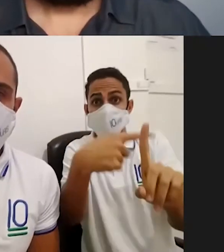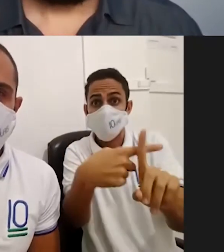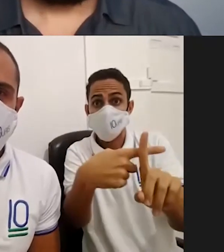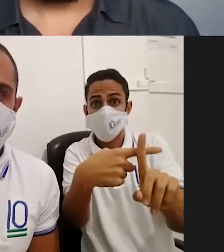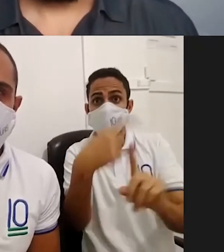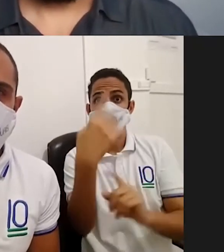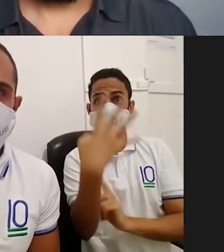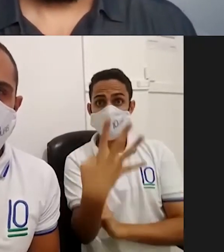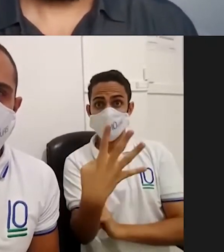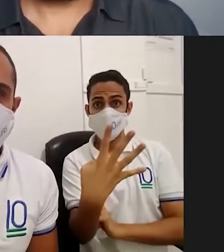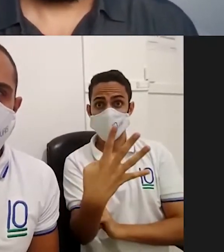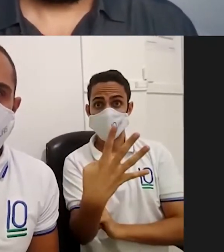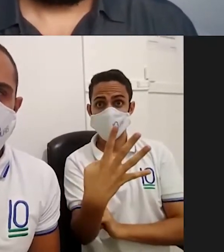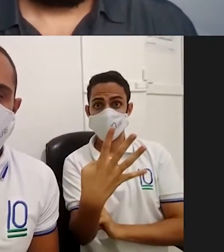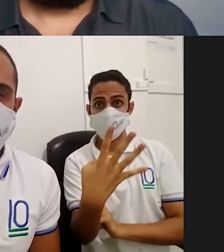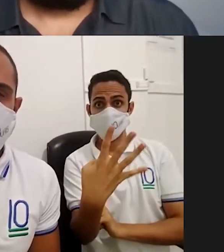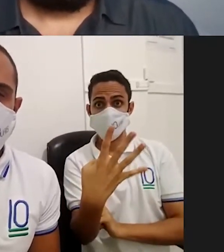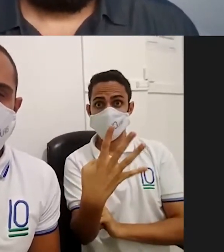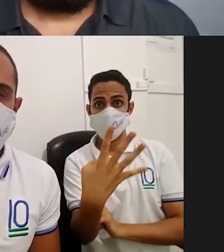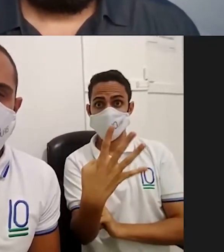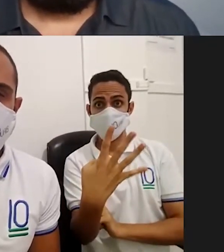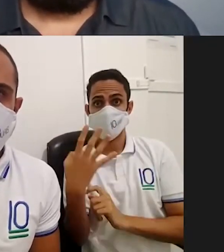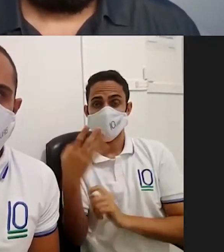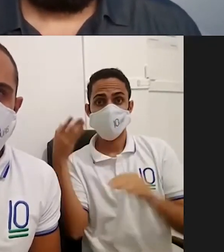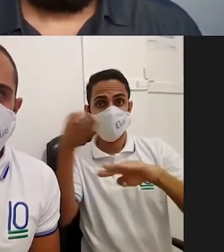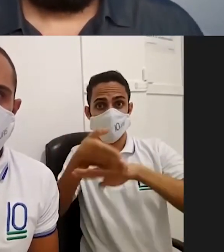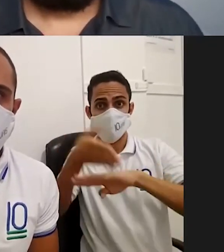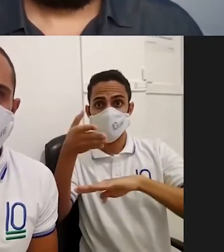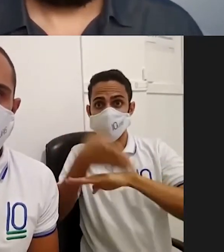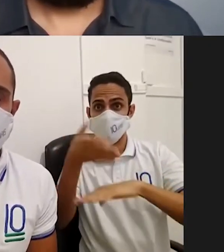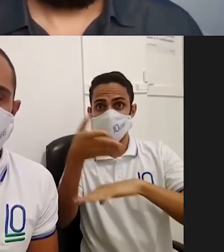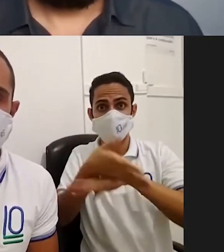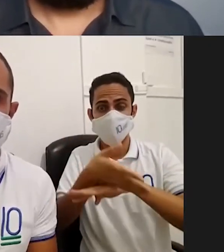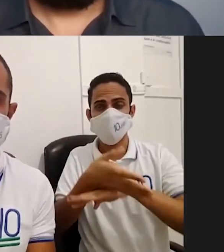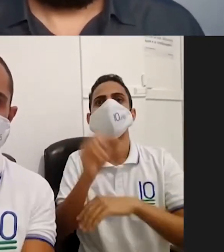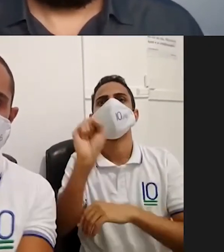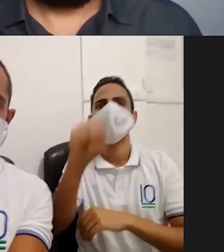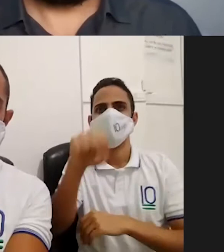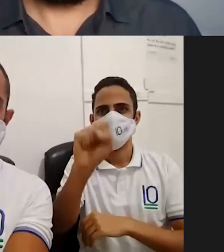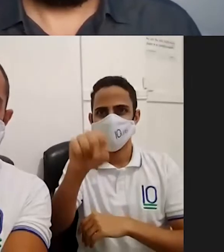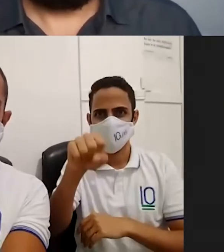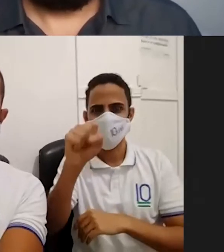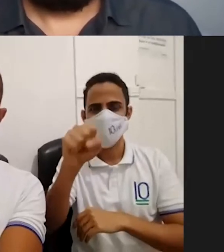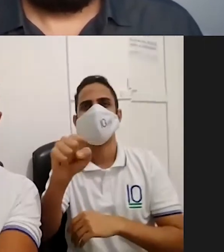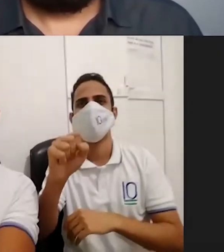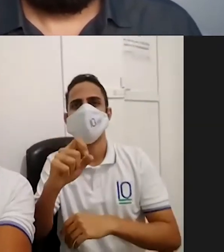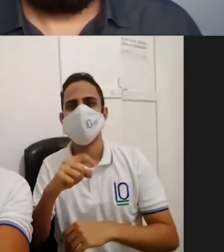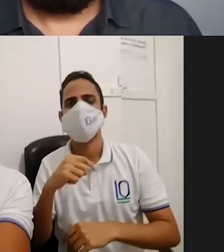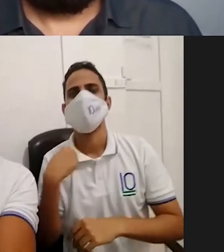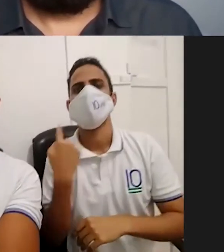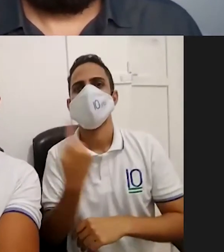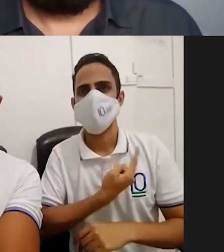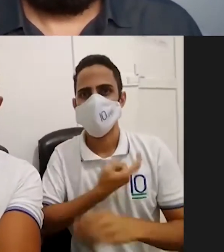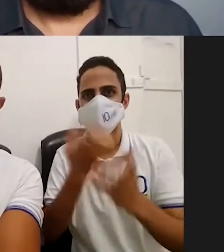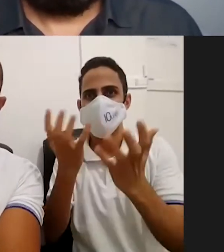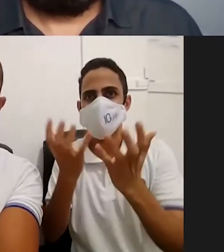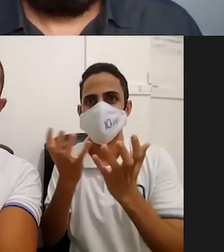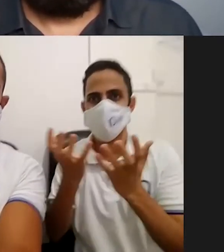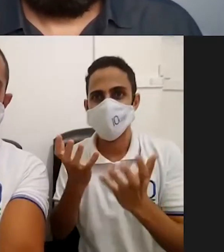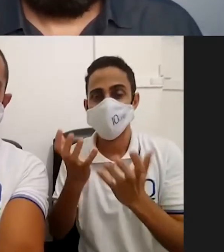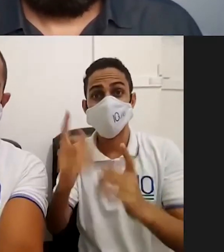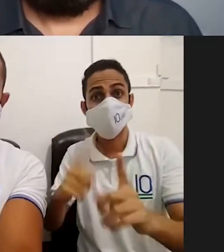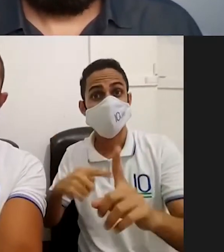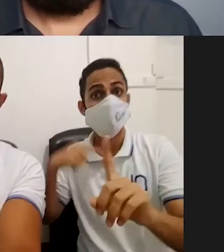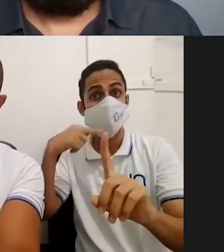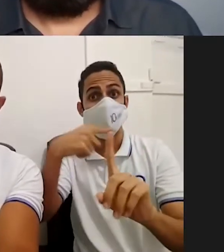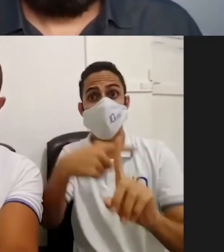outras pessoas. Há espaço ainda para mais 4 iguais dentro do nosso projeto. projeto. Nós, através das nossas redes sociais,